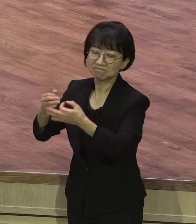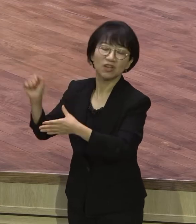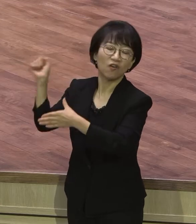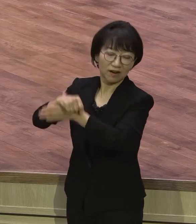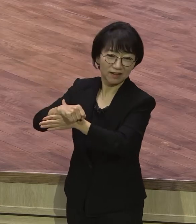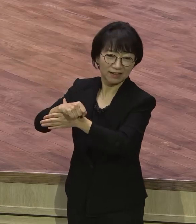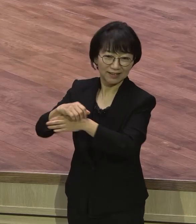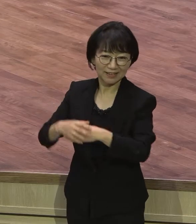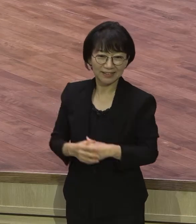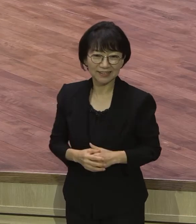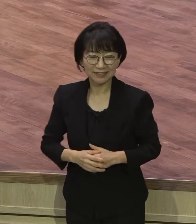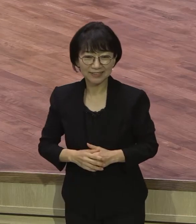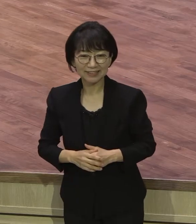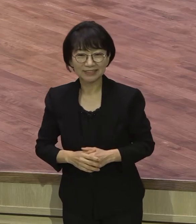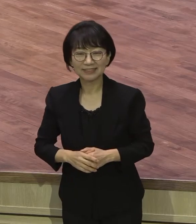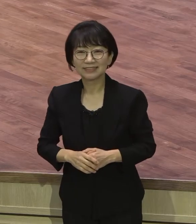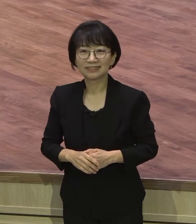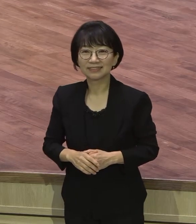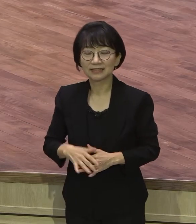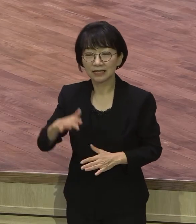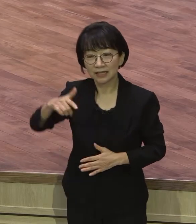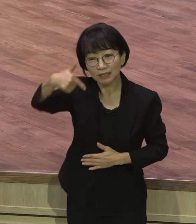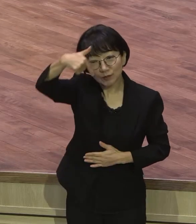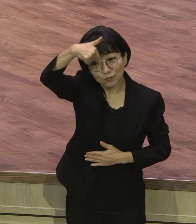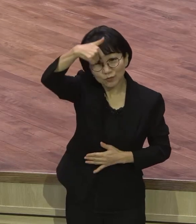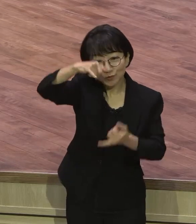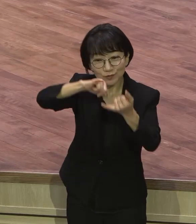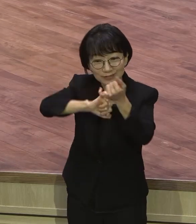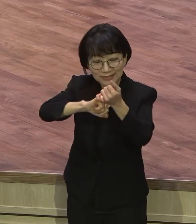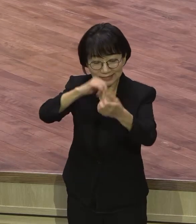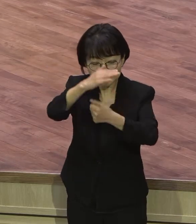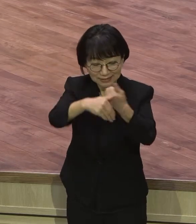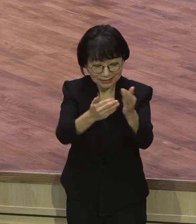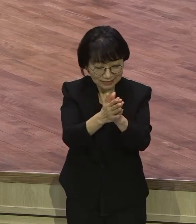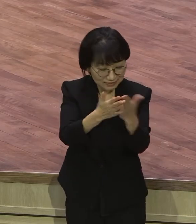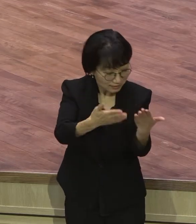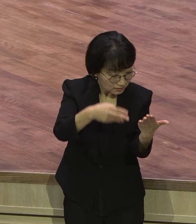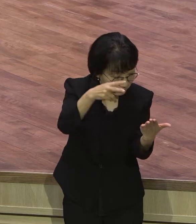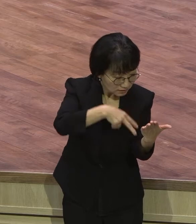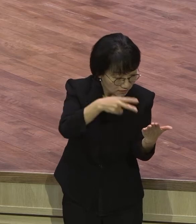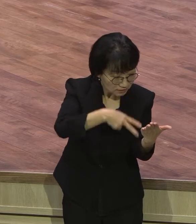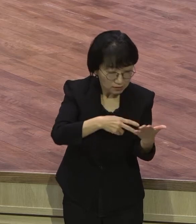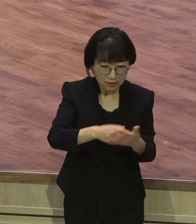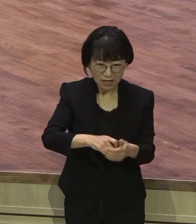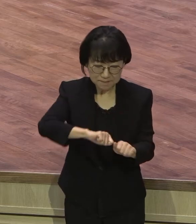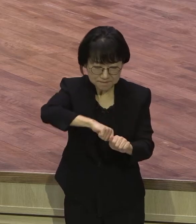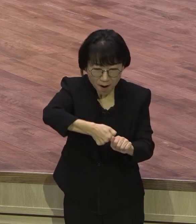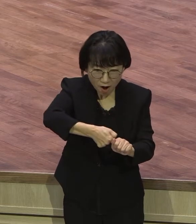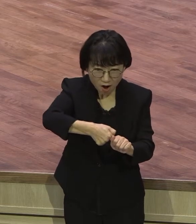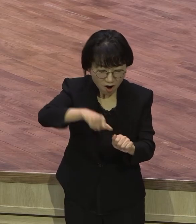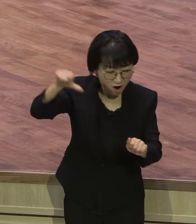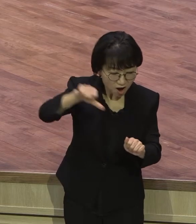시대에. 신약, 이 구약성경 보면 하나님이요. 재앙을 줄 때 꼭 이유 있다니까요.